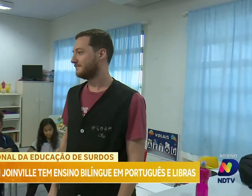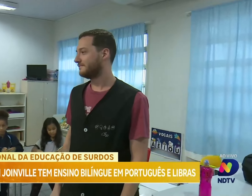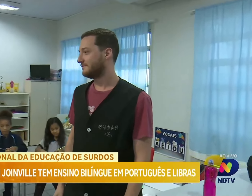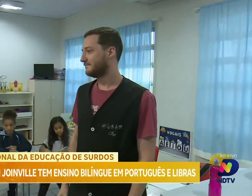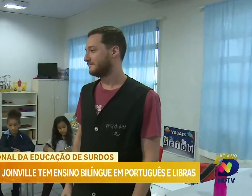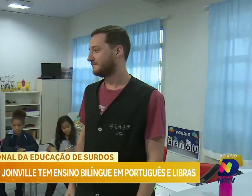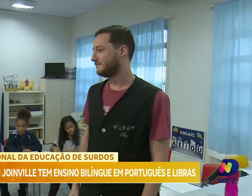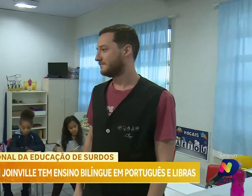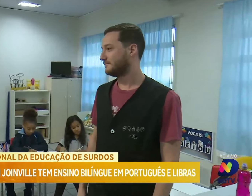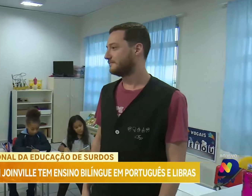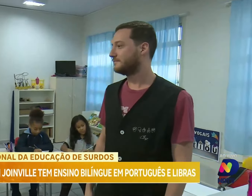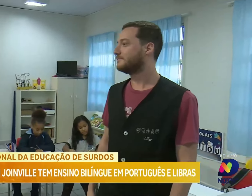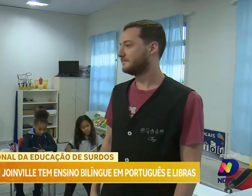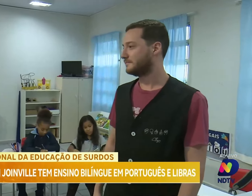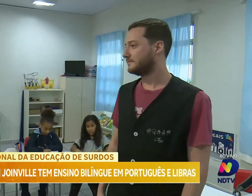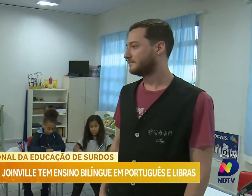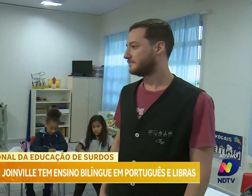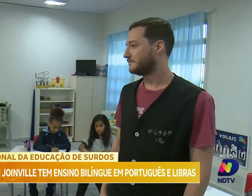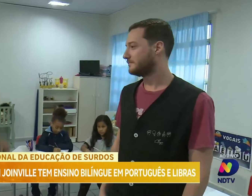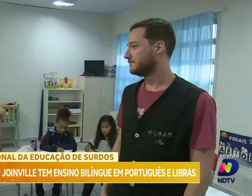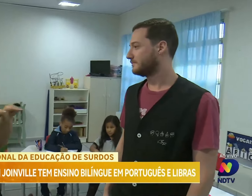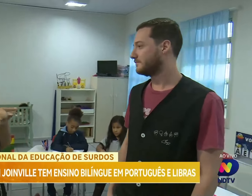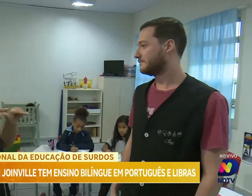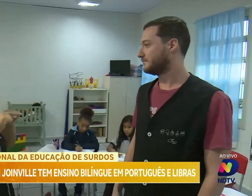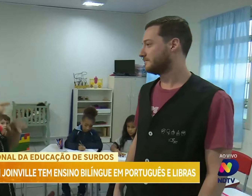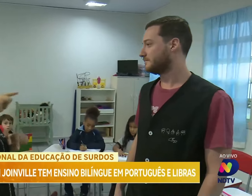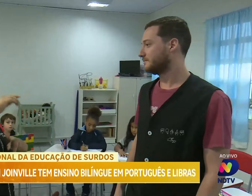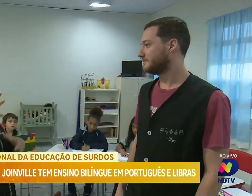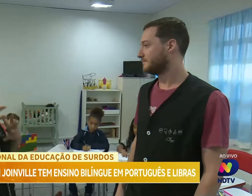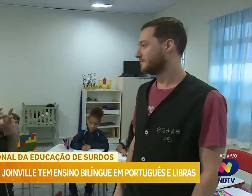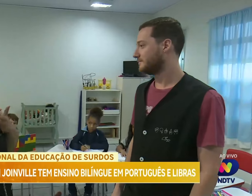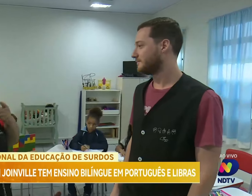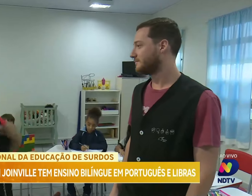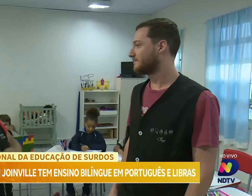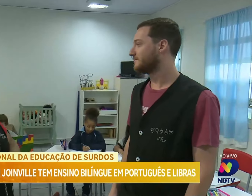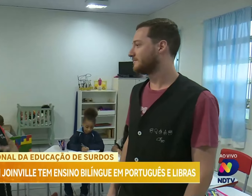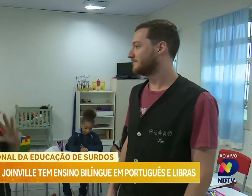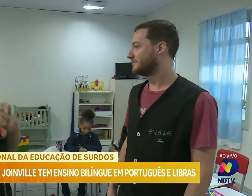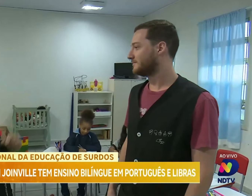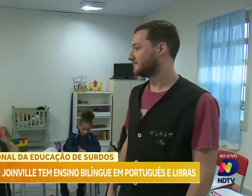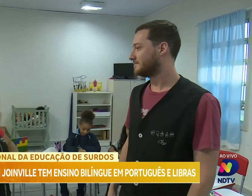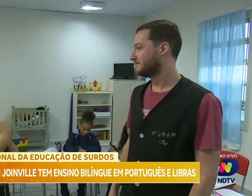entrevista e principalmente pelo trabalho que é feito. Você é uma inspiração para todos nós.